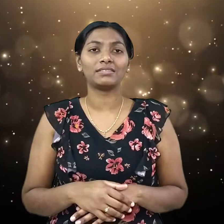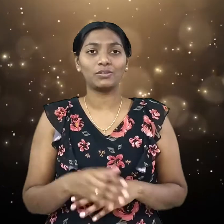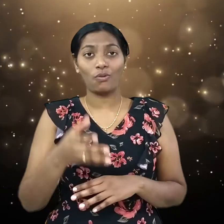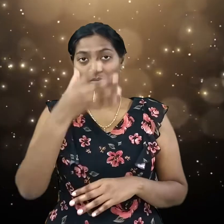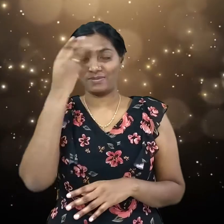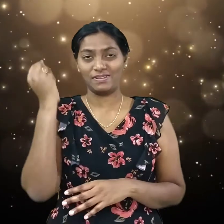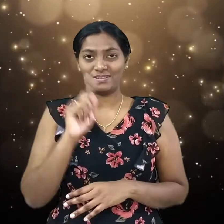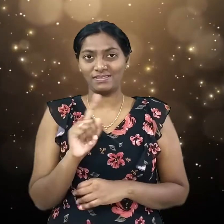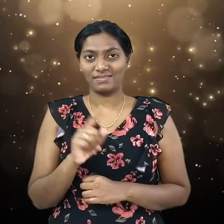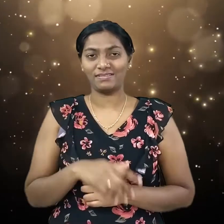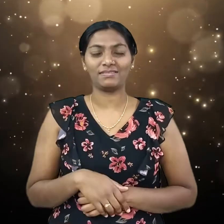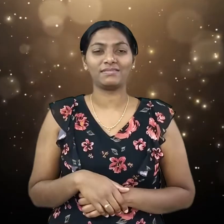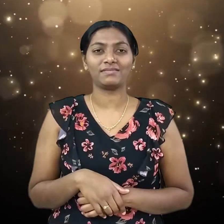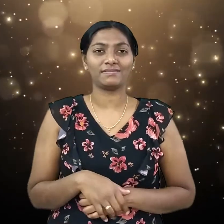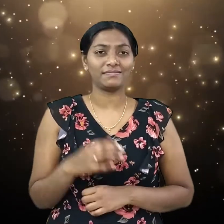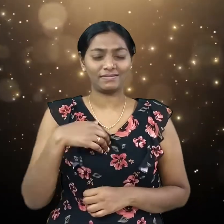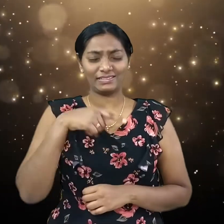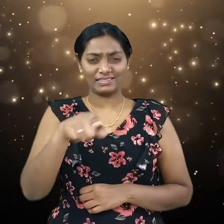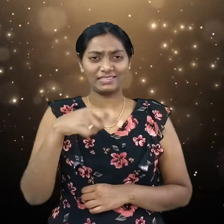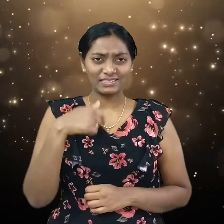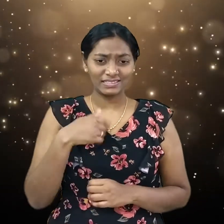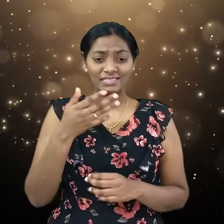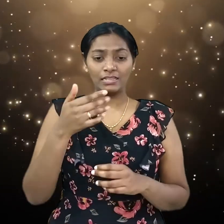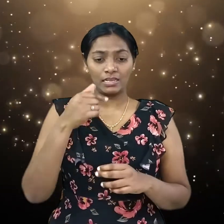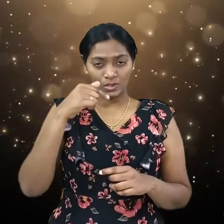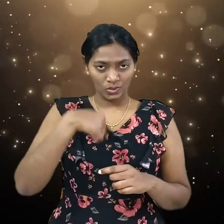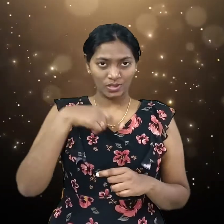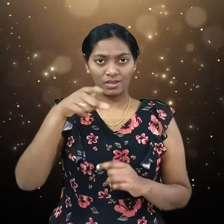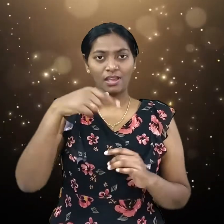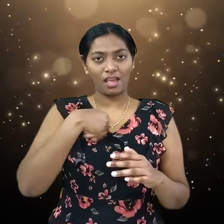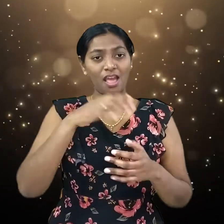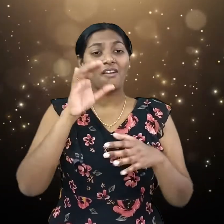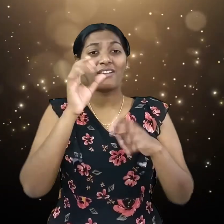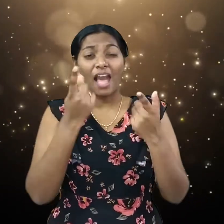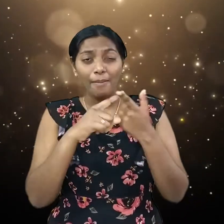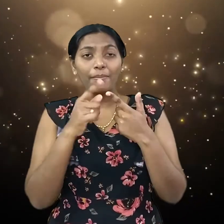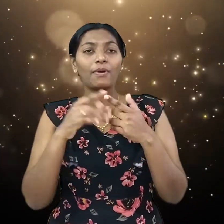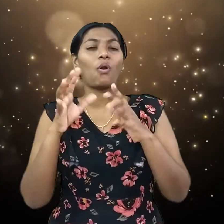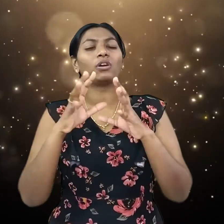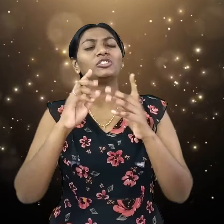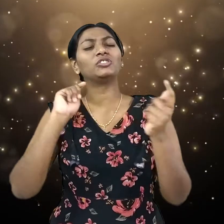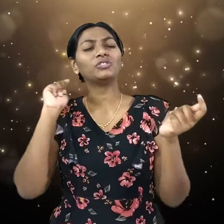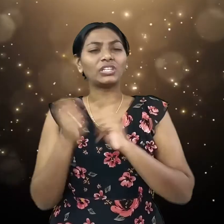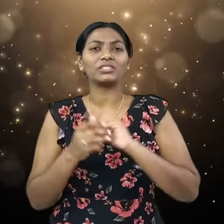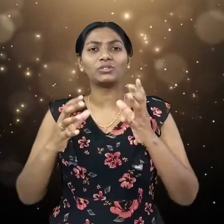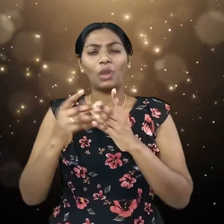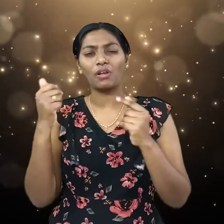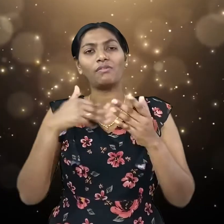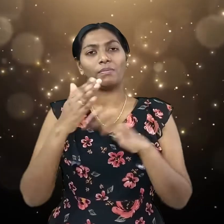लॉर्ड, भूल मत जाइए, मैं और आप ही हैं जो इस खेल को पलटने वाले हैं। प्रेज द लॉर्ड,